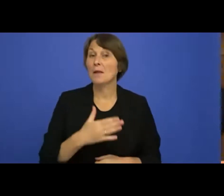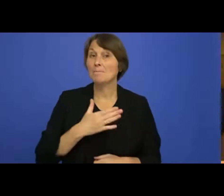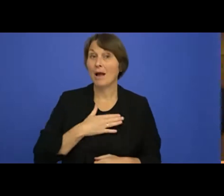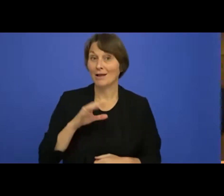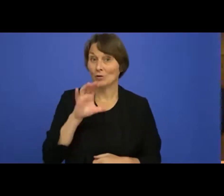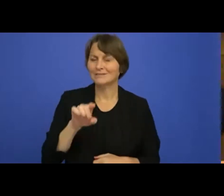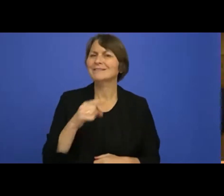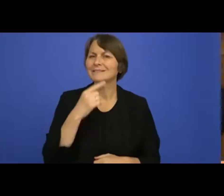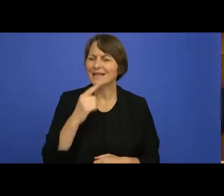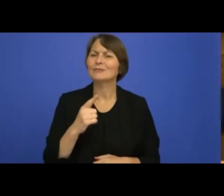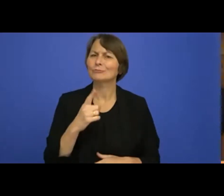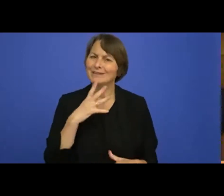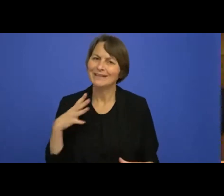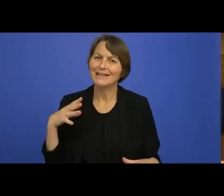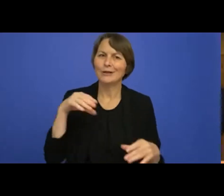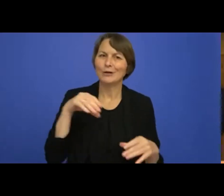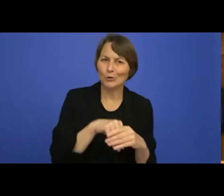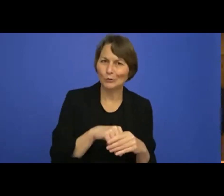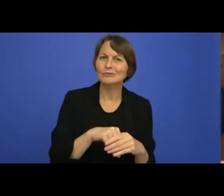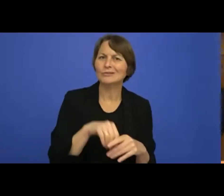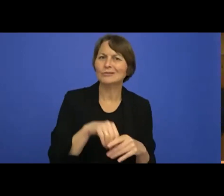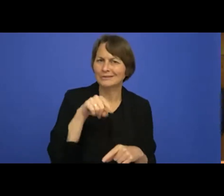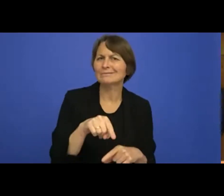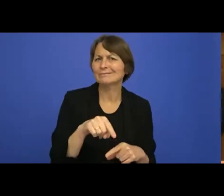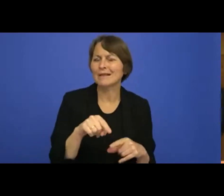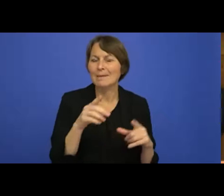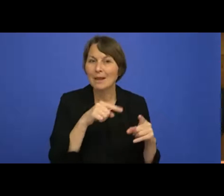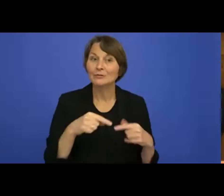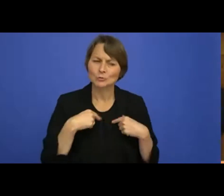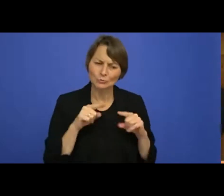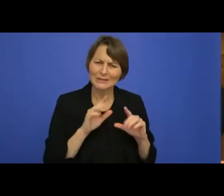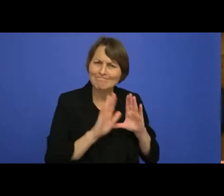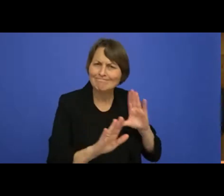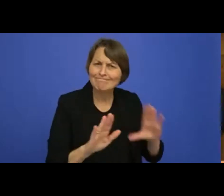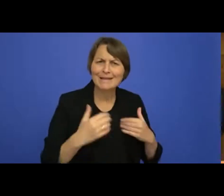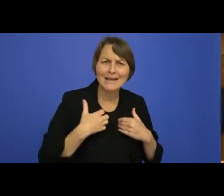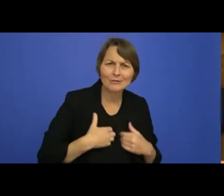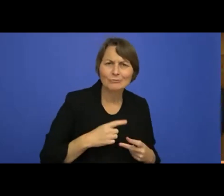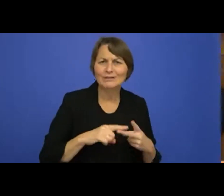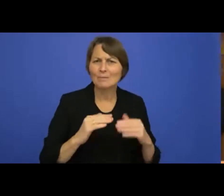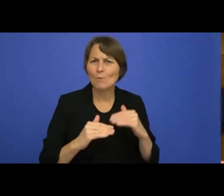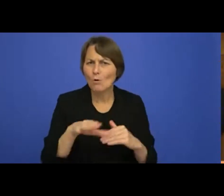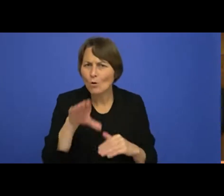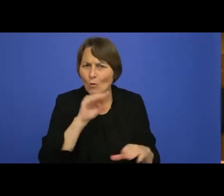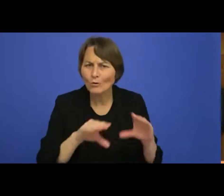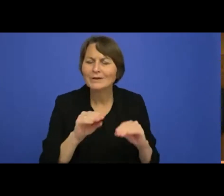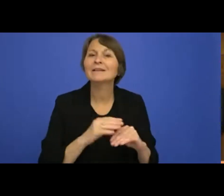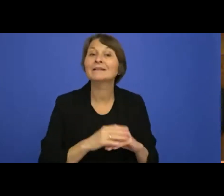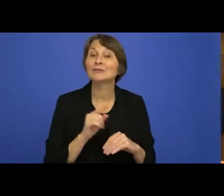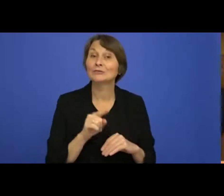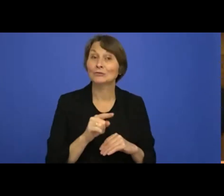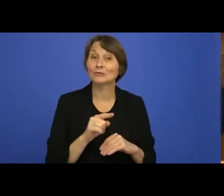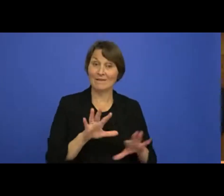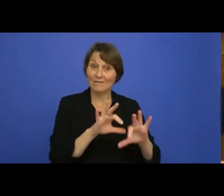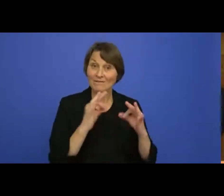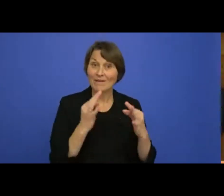spécifiques. Sont des plans d'inclusion, d'intervention qui reconnaissent ou identifient les besoins